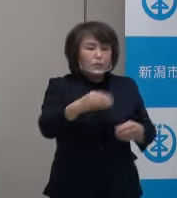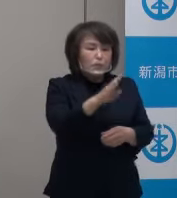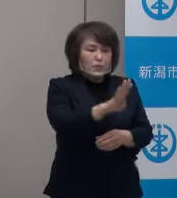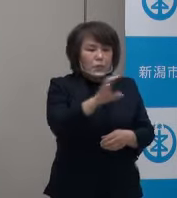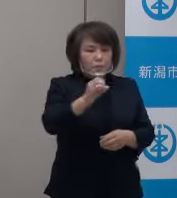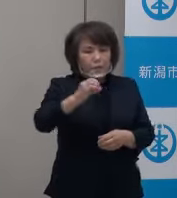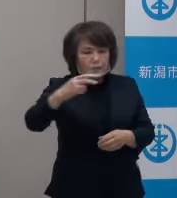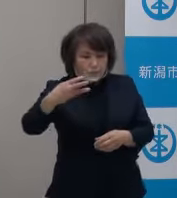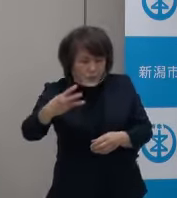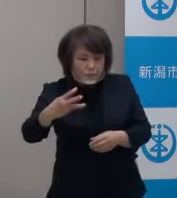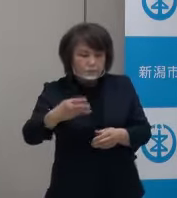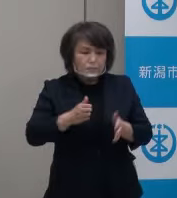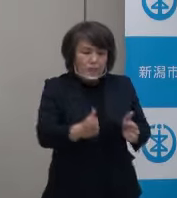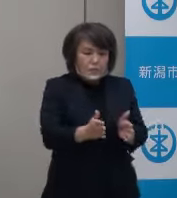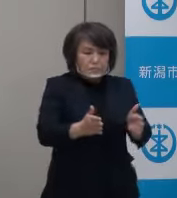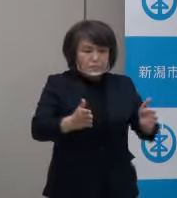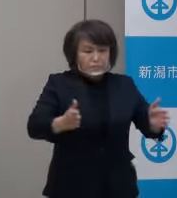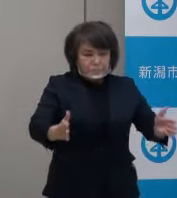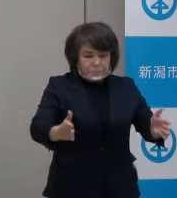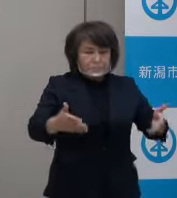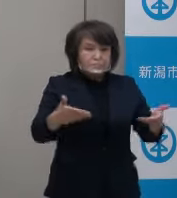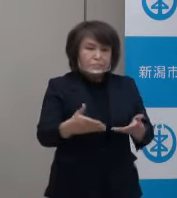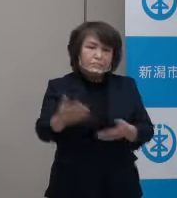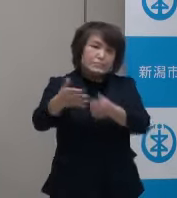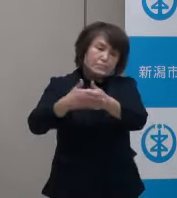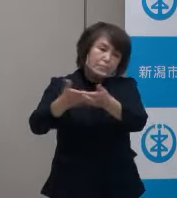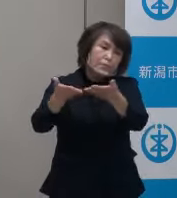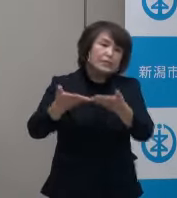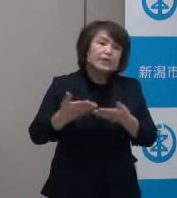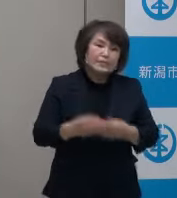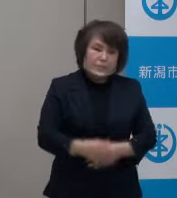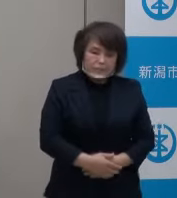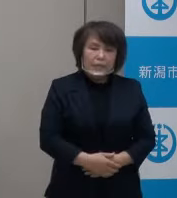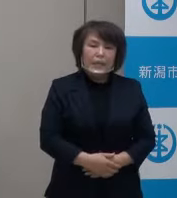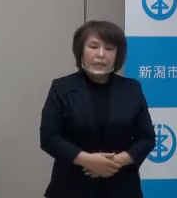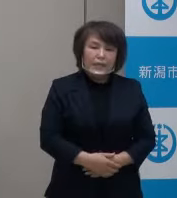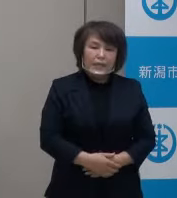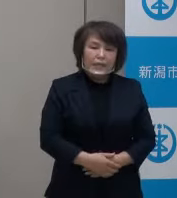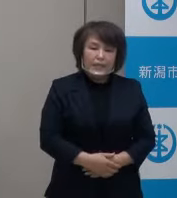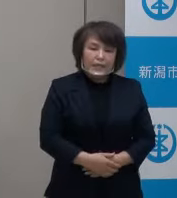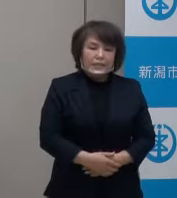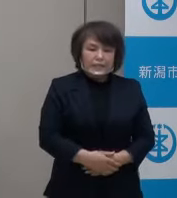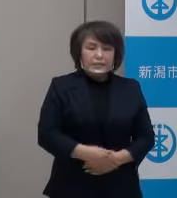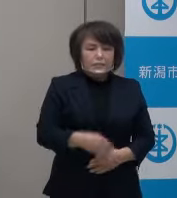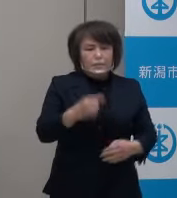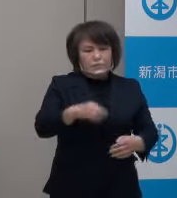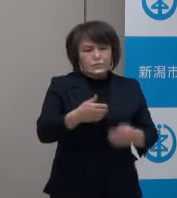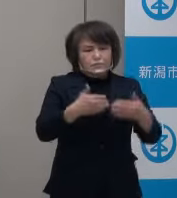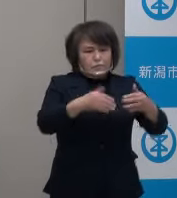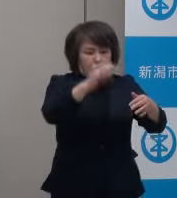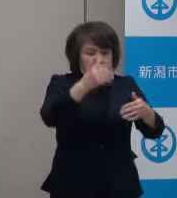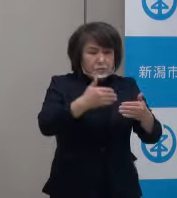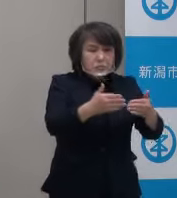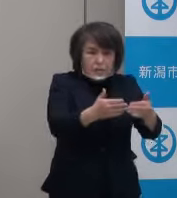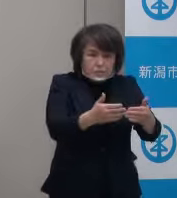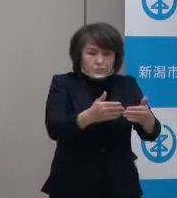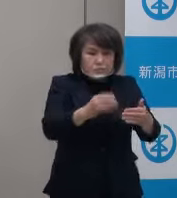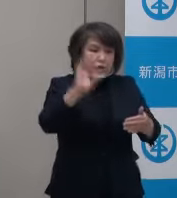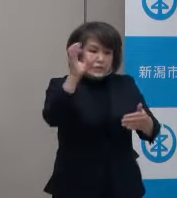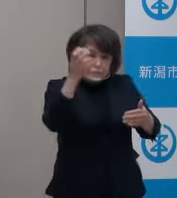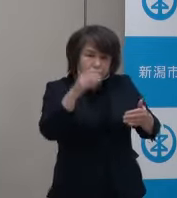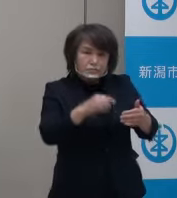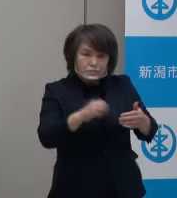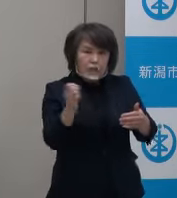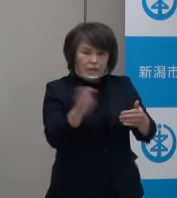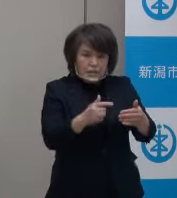の拡幅作業にご協力をいただいたところです。本市の除雪は救急車などの緊急